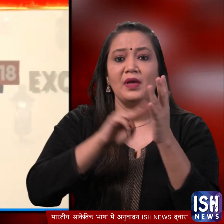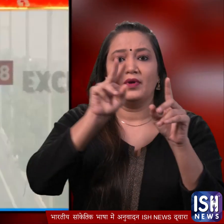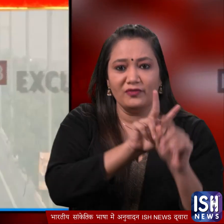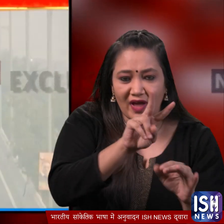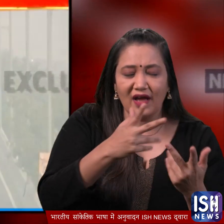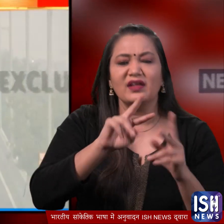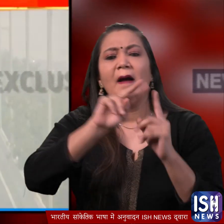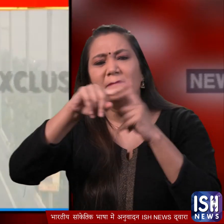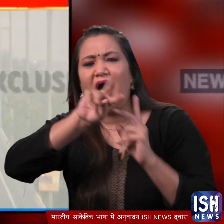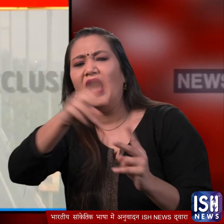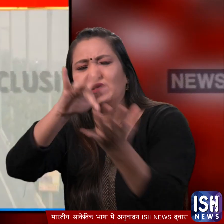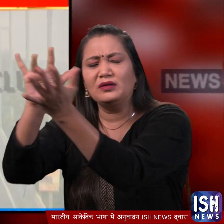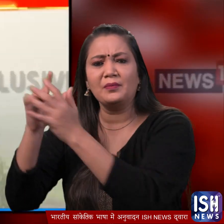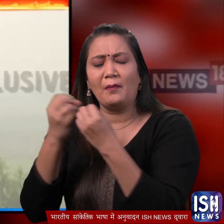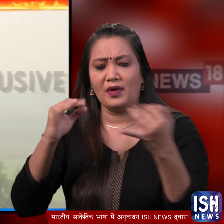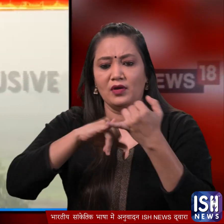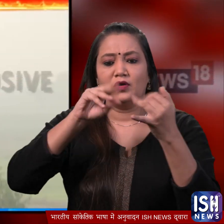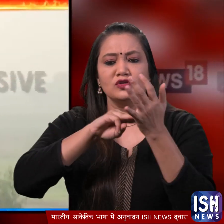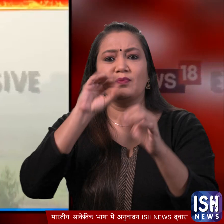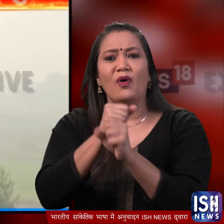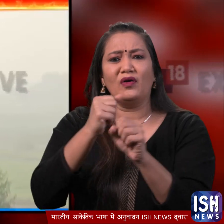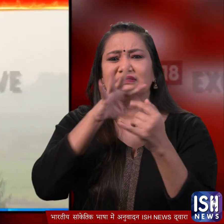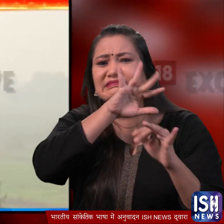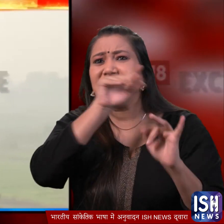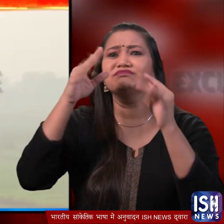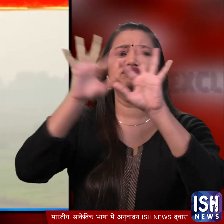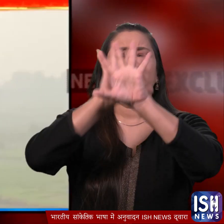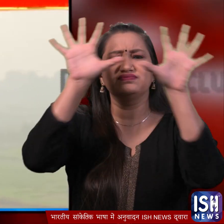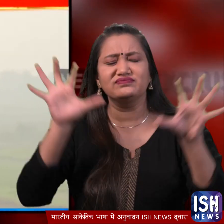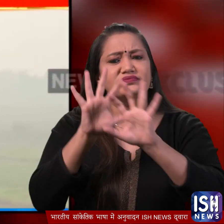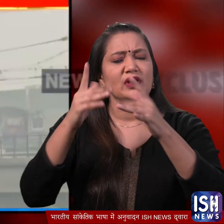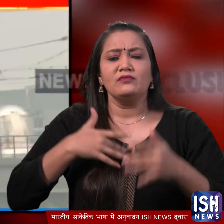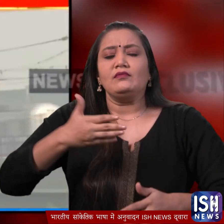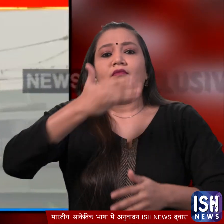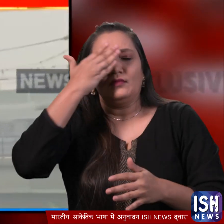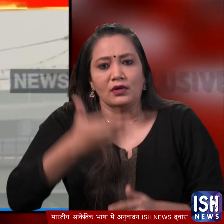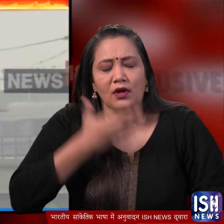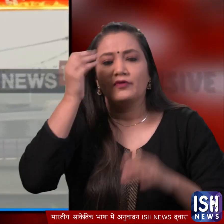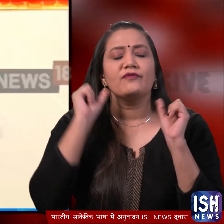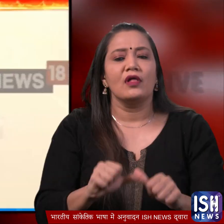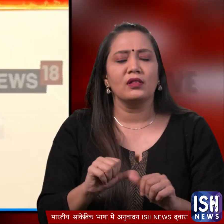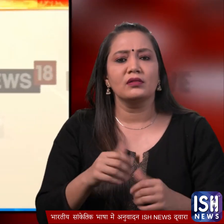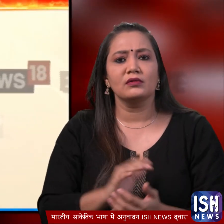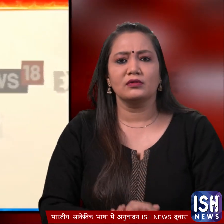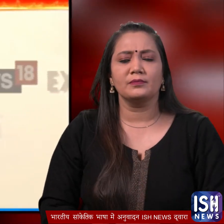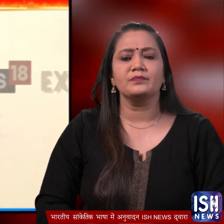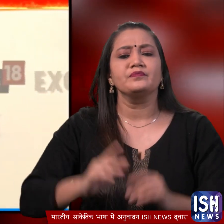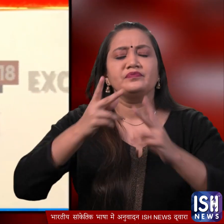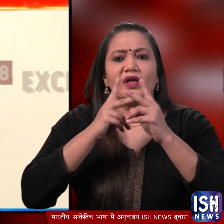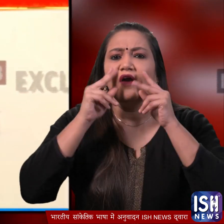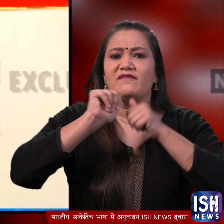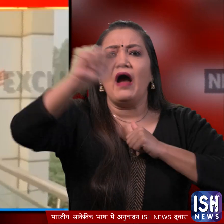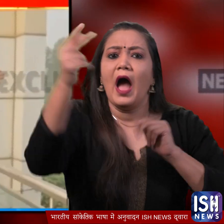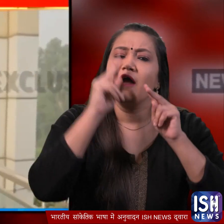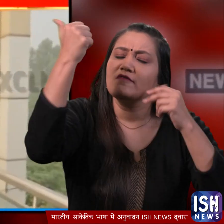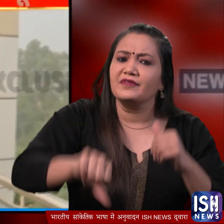और वहां के दूसरे कई इलाकों को तो स्मॉग की चादर ने ऐसा ढका कि सांस लेना मुहाल हो गया। वहां इतनी गहरी धुंध छाई कि दूर तक देखना भी